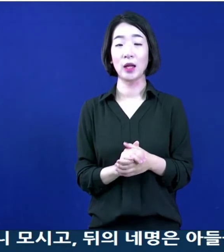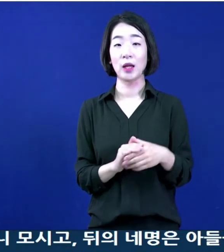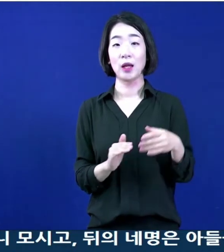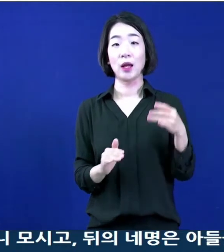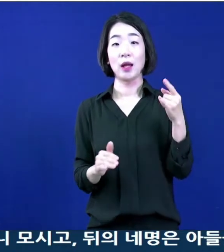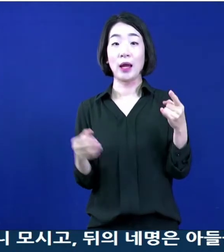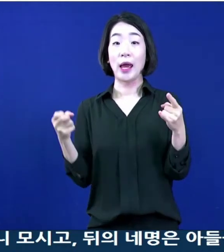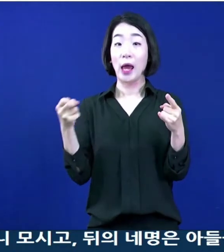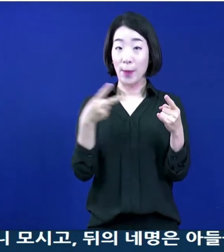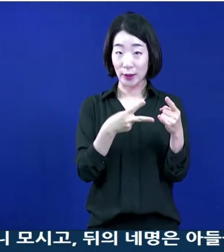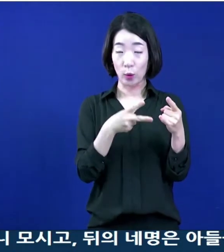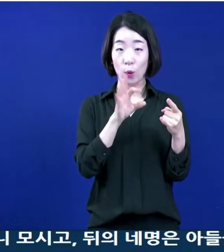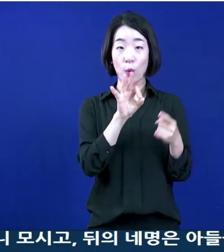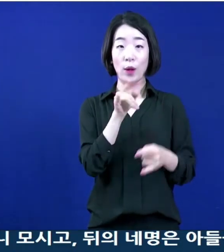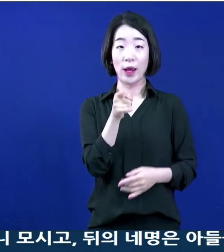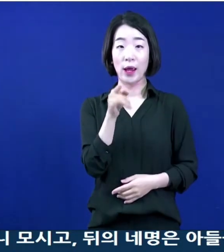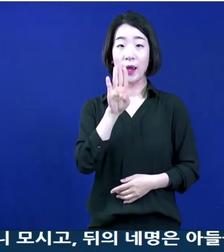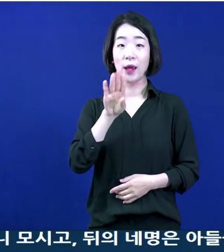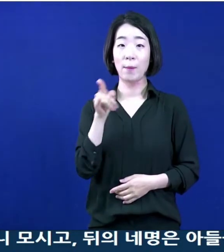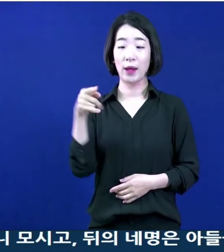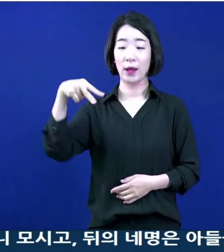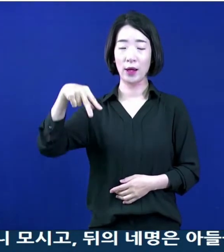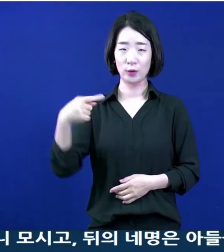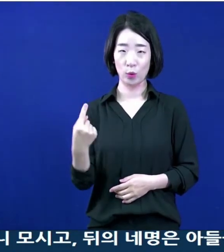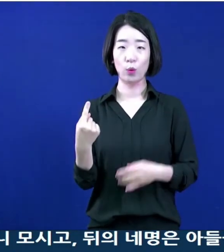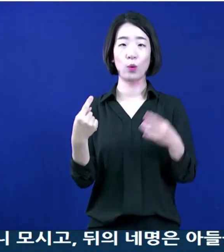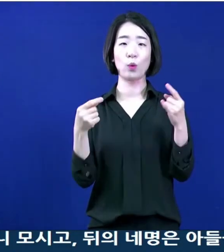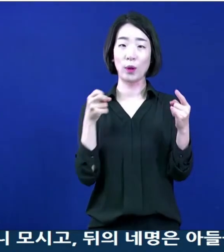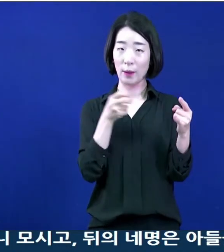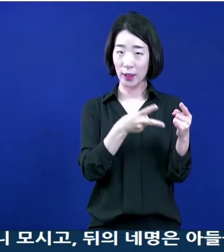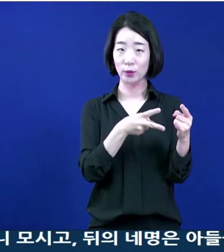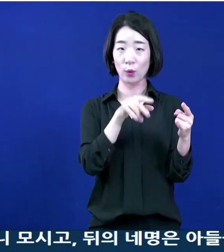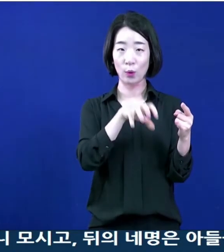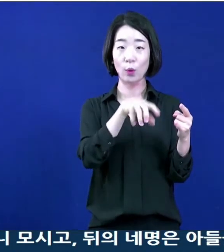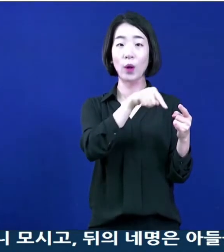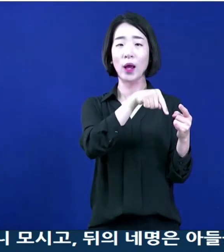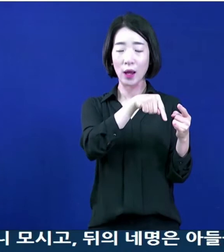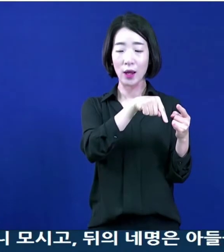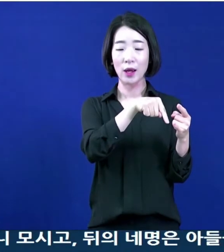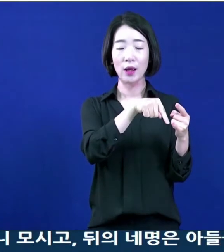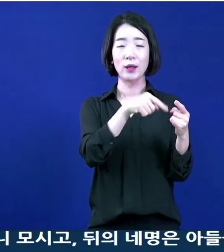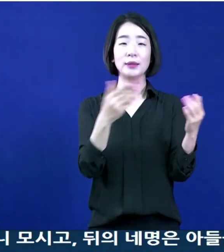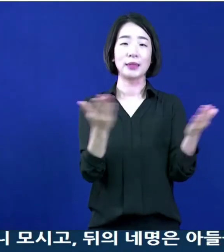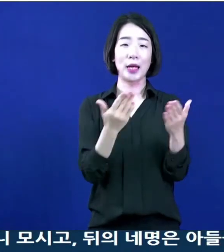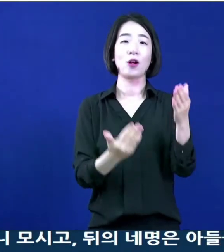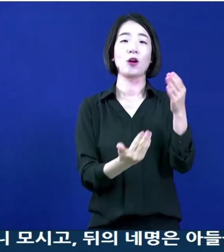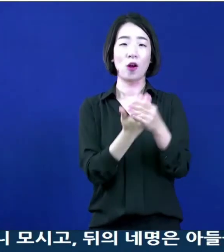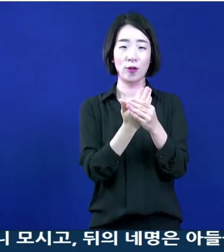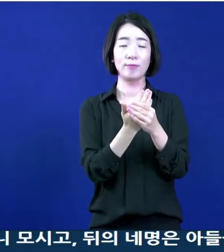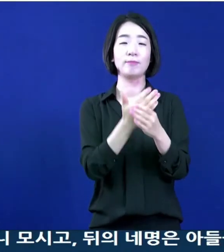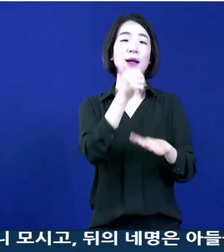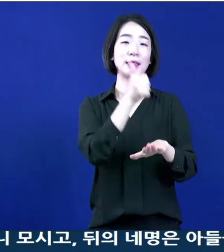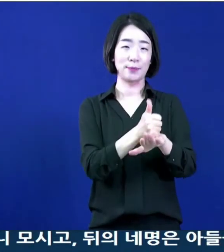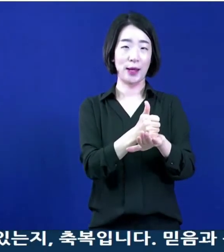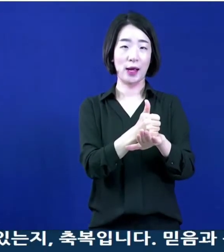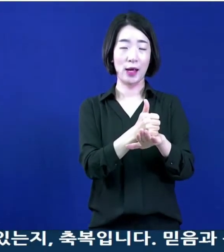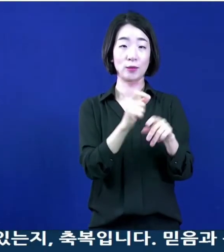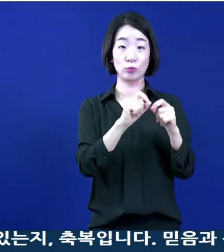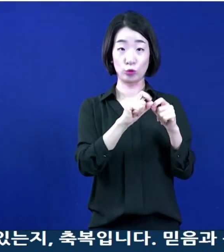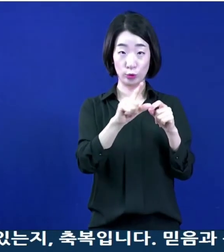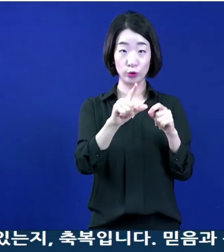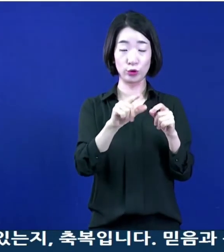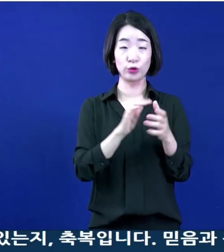에베소에서 있었던 그 사건의 세 번째 마지막 부분입니다. 20절 조금 긴